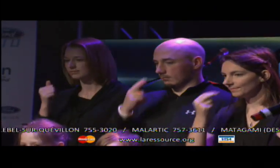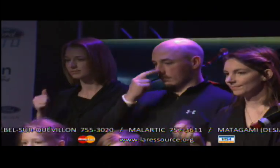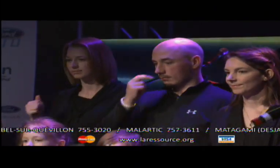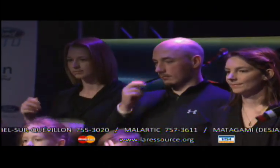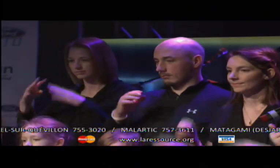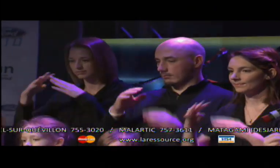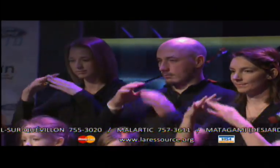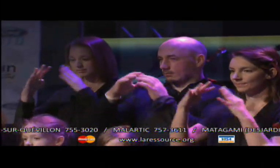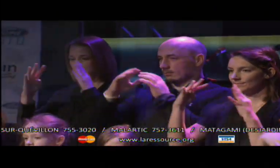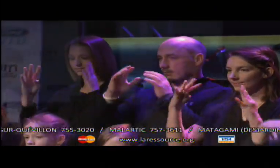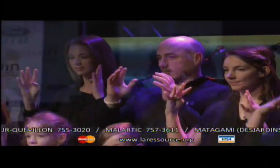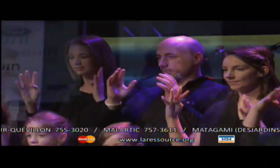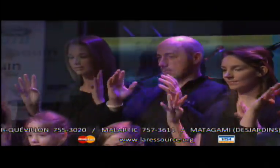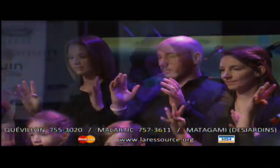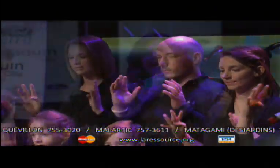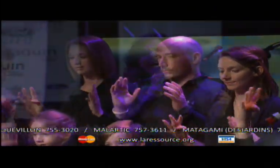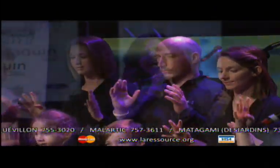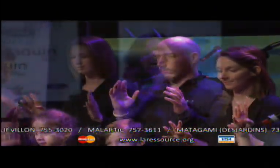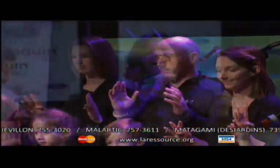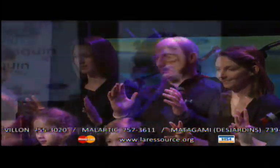C'est bizarre cette